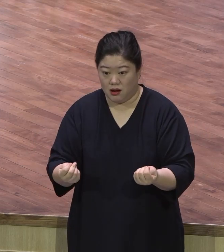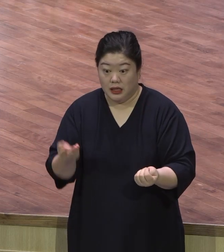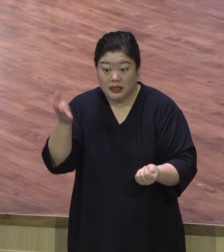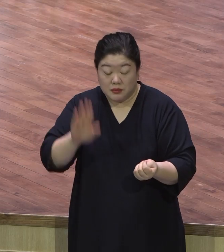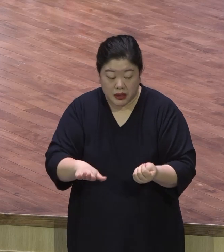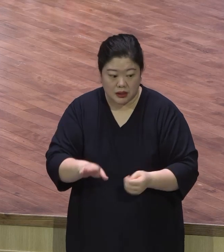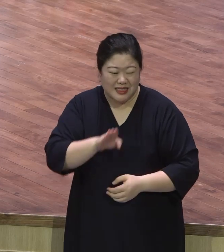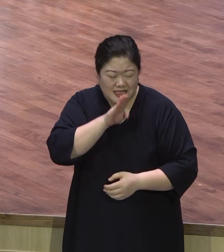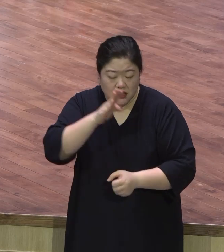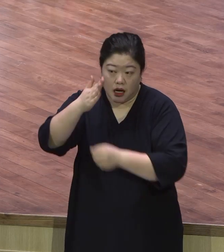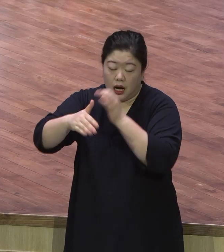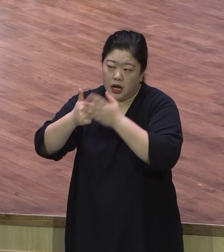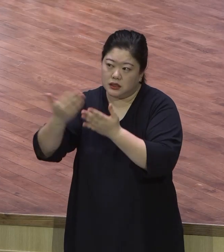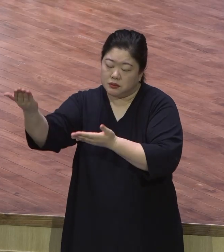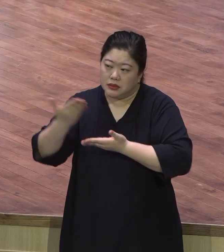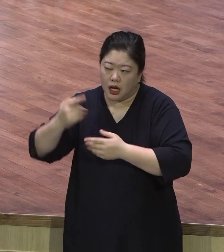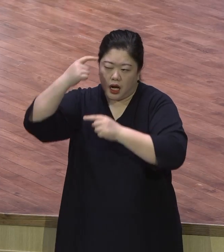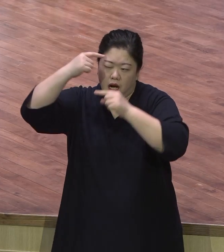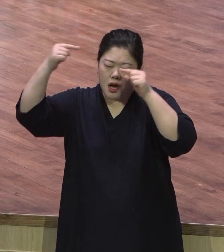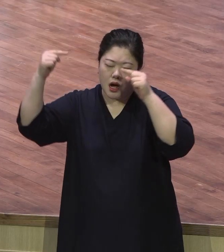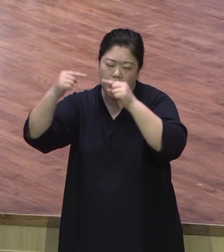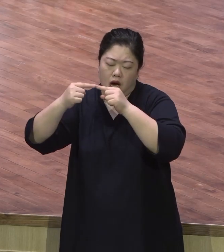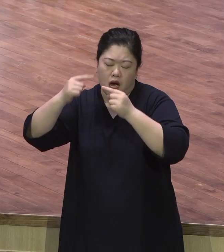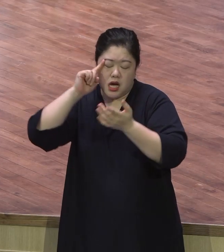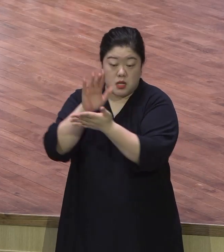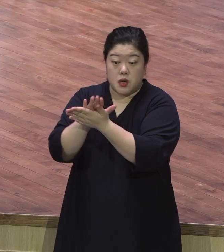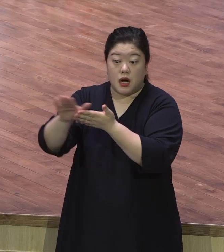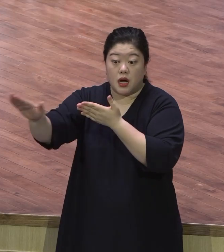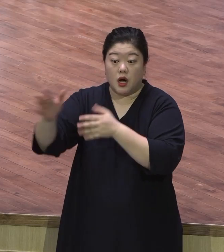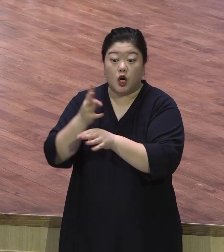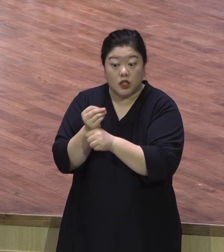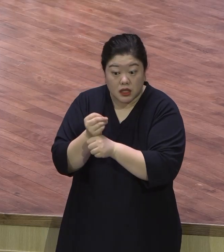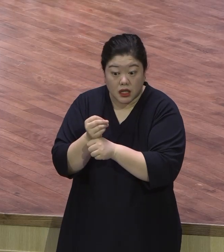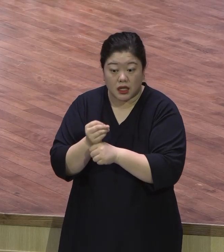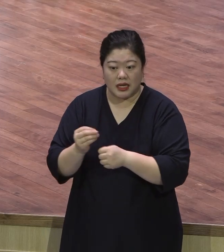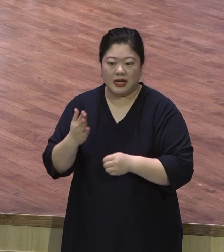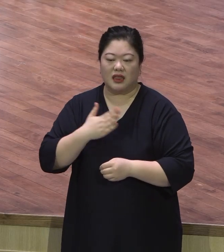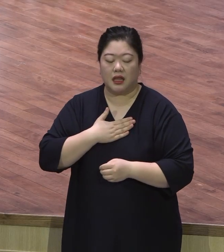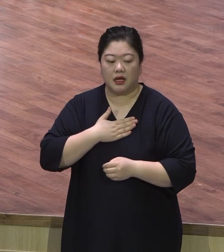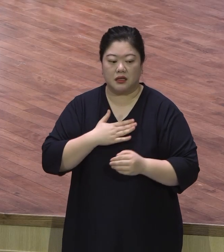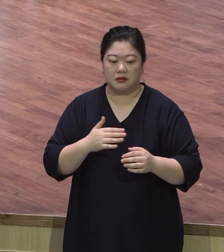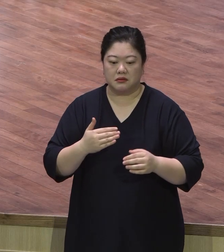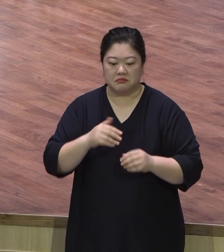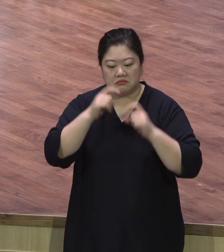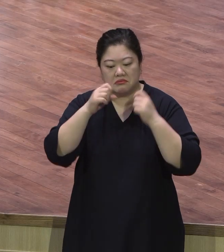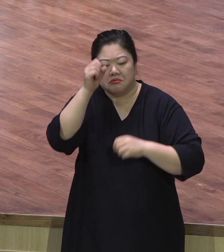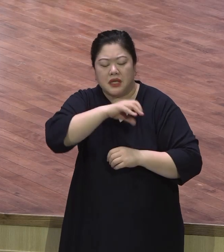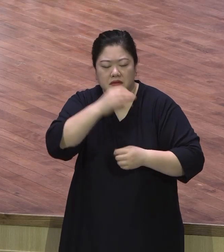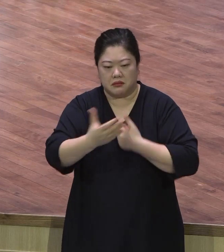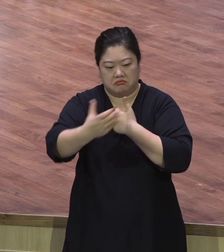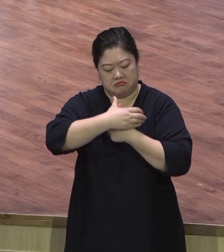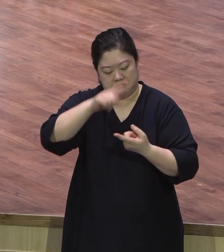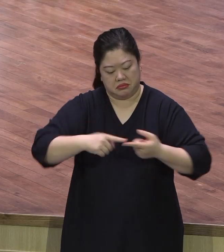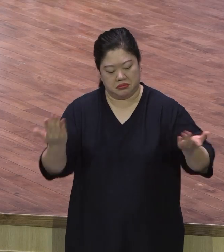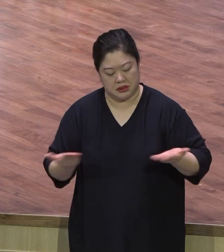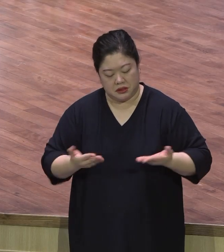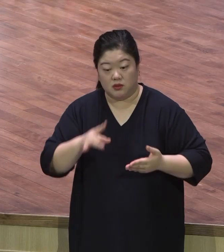불신자와 나와 차이가 난다를 느낄 수 있느냐 생을 걸 때였어요 올인 할 때였습니다 24시입니다